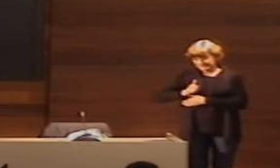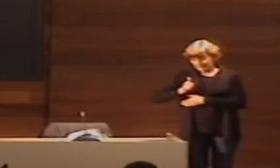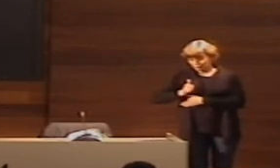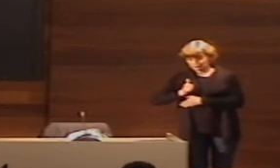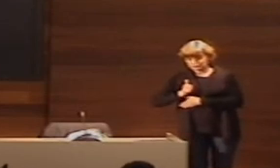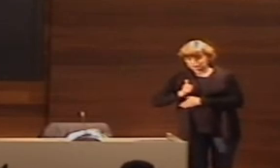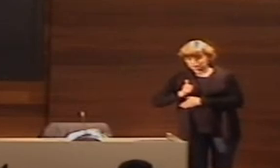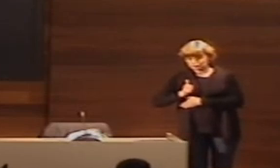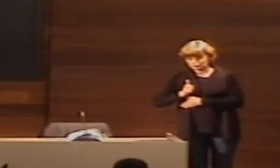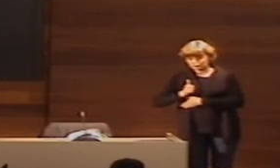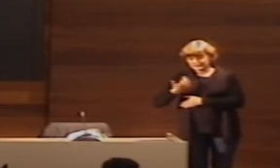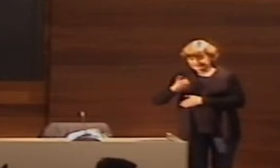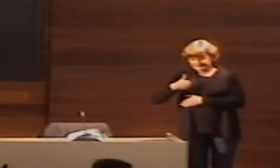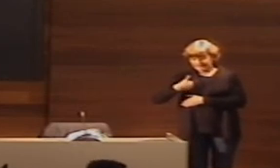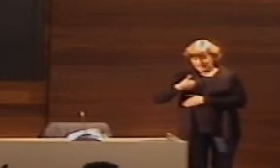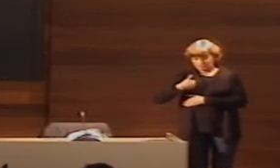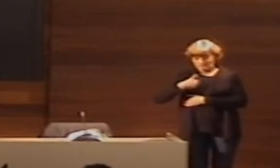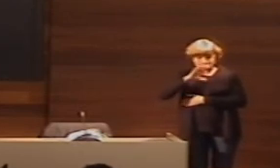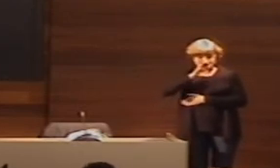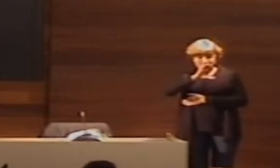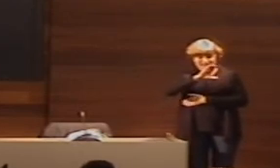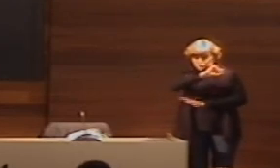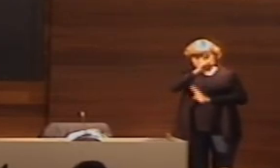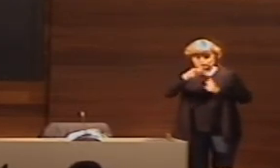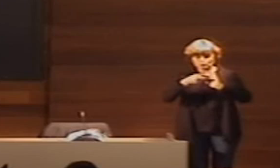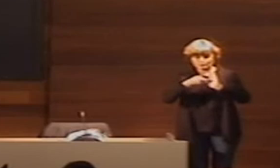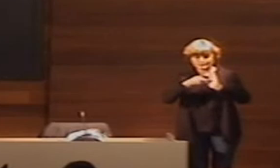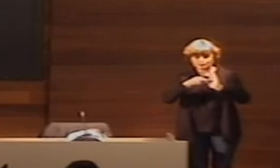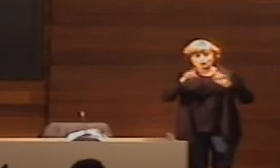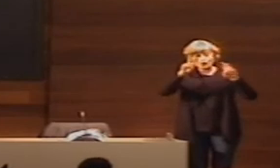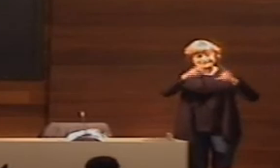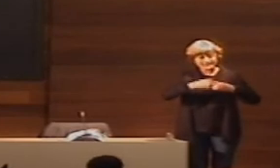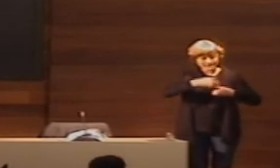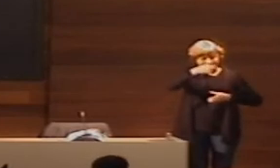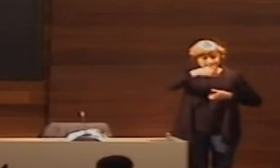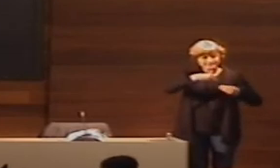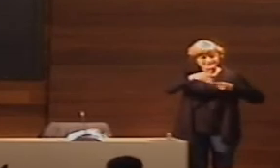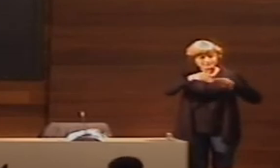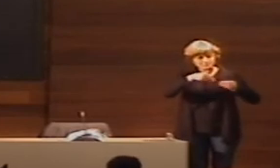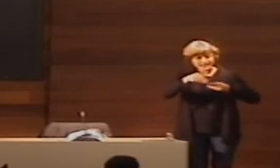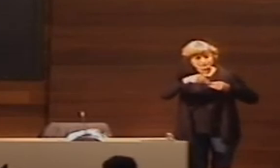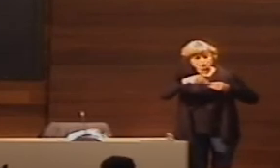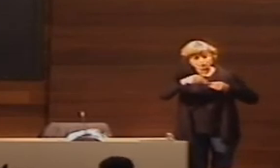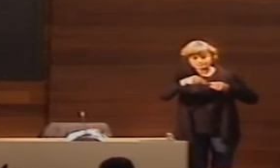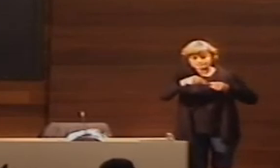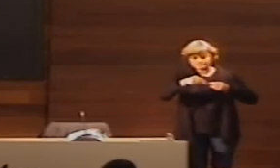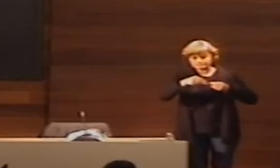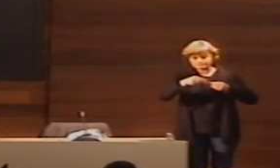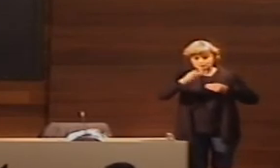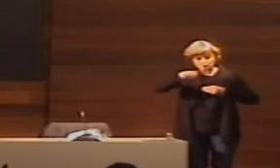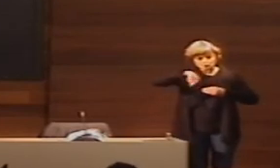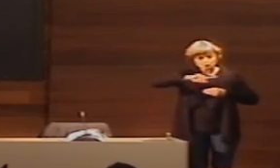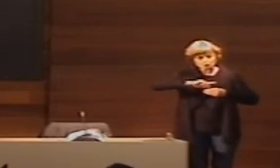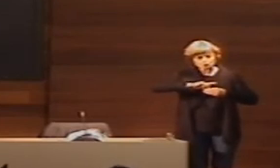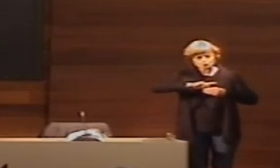envases en el Estado, curiosamente, los que ponen los residuos de envases en el mercado no